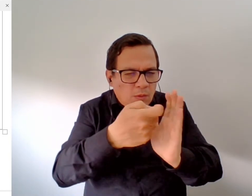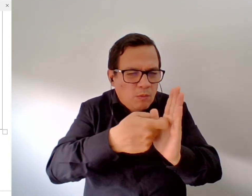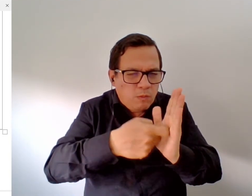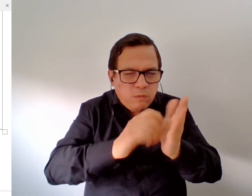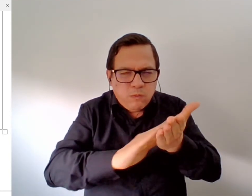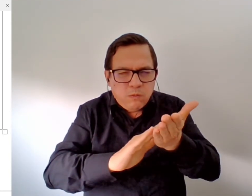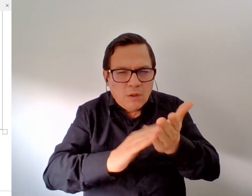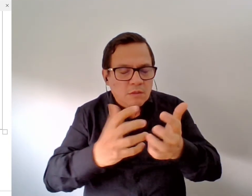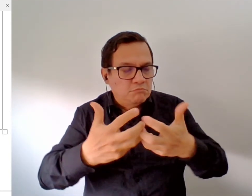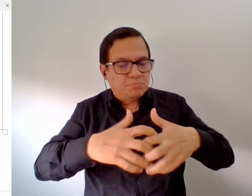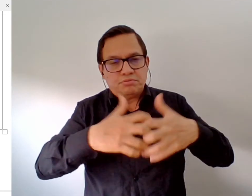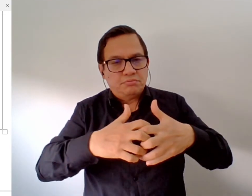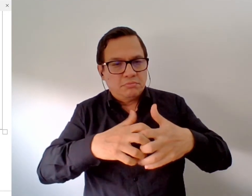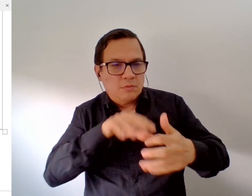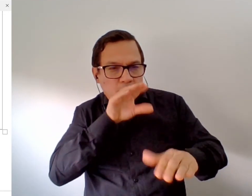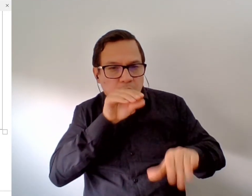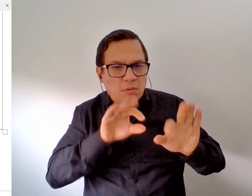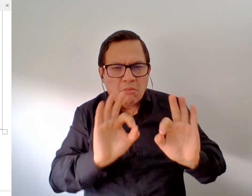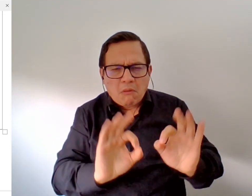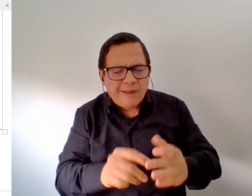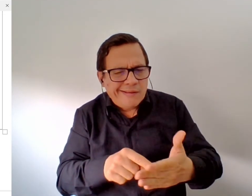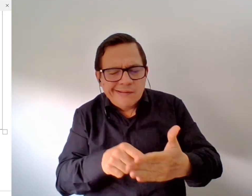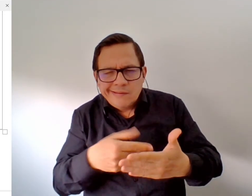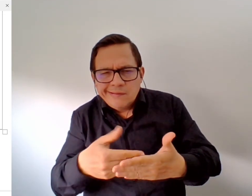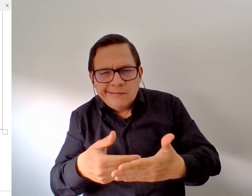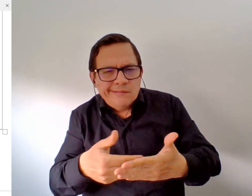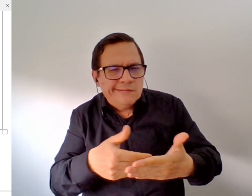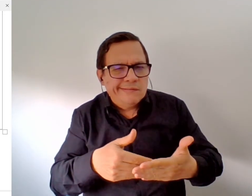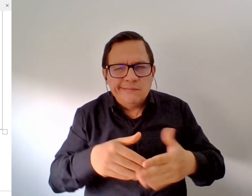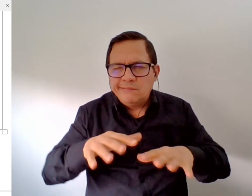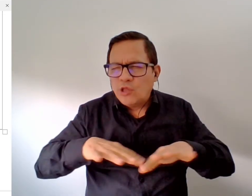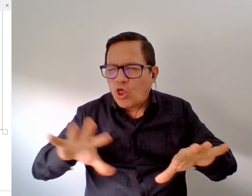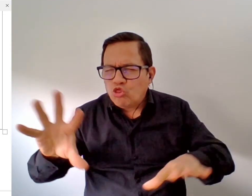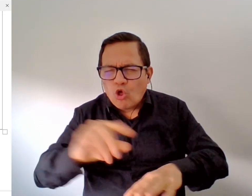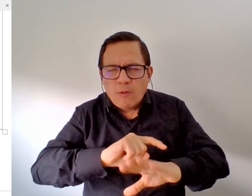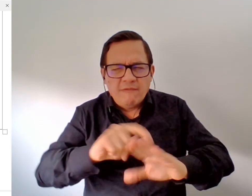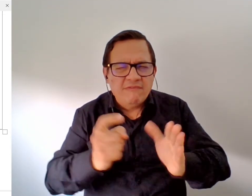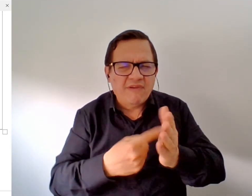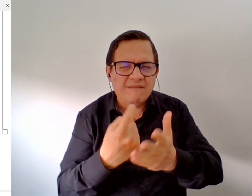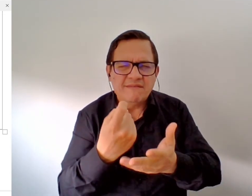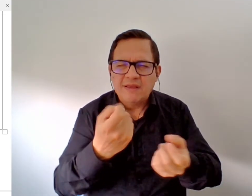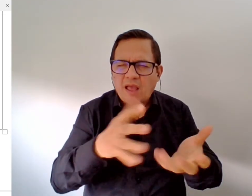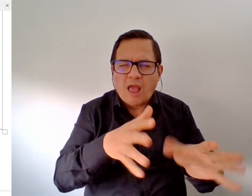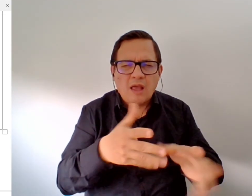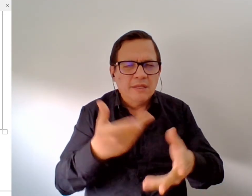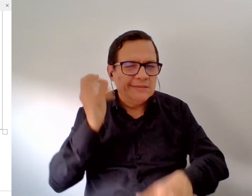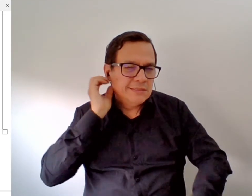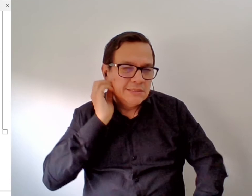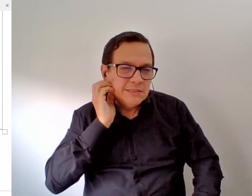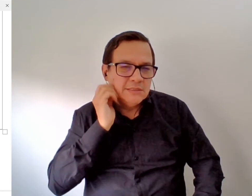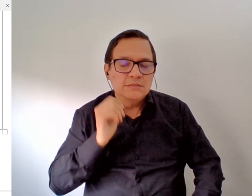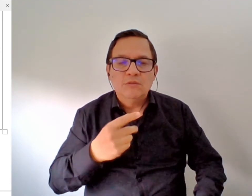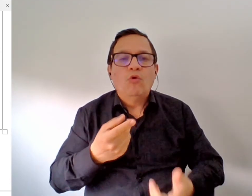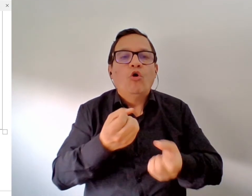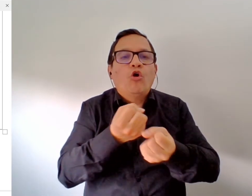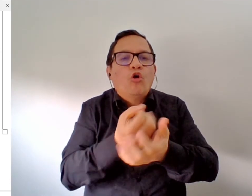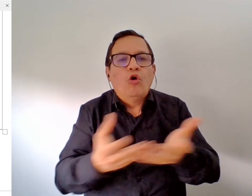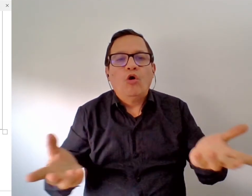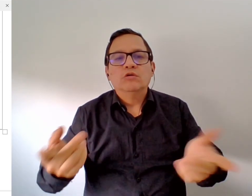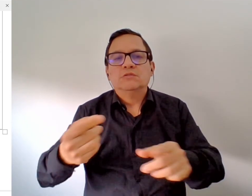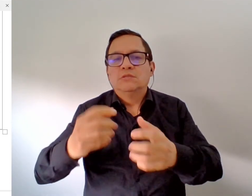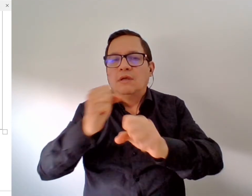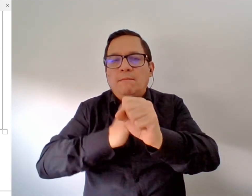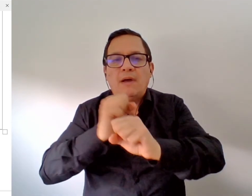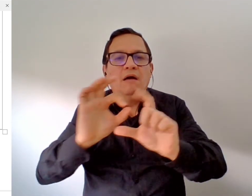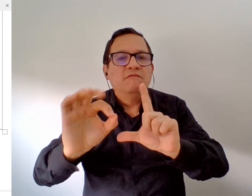en marcha de GNU/Linux en todos los ambientes solicitados. Recursos de terceros.